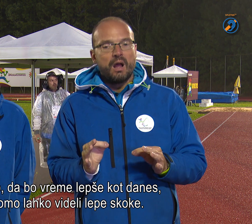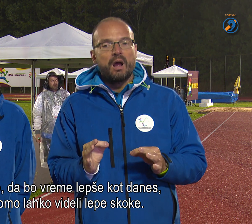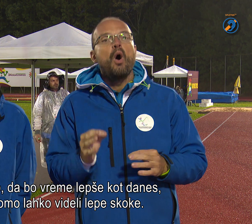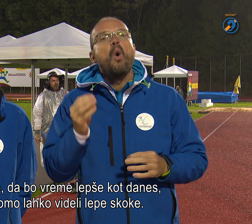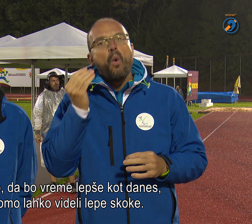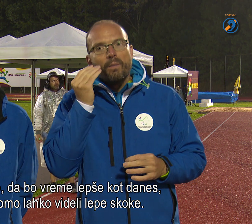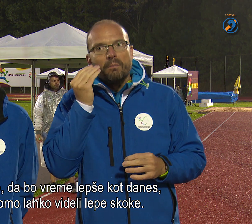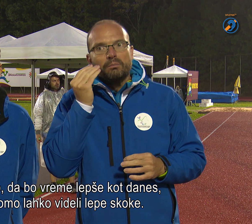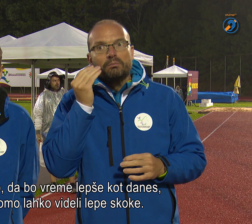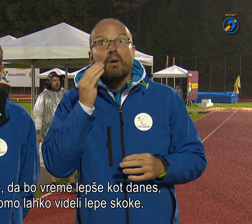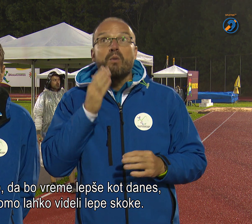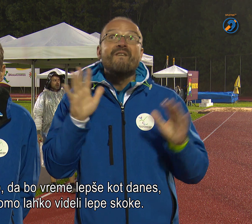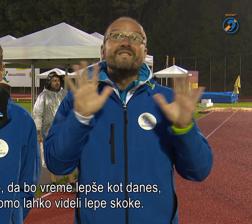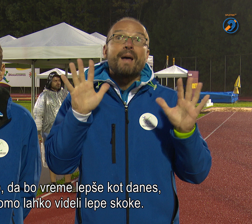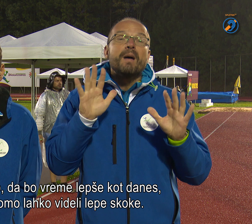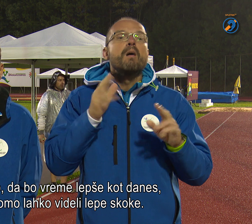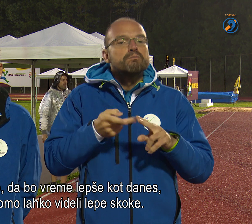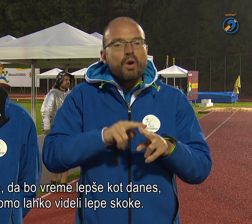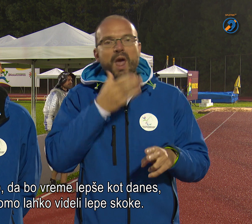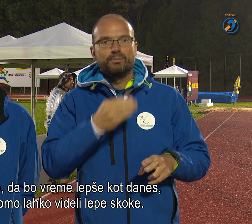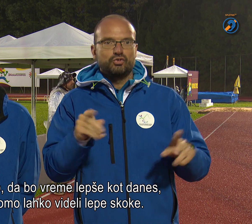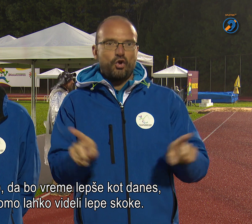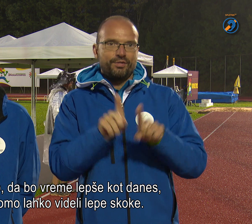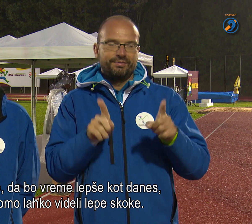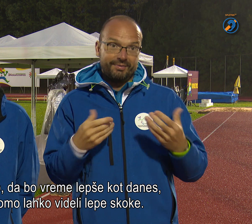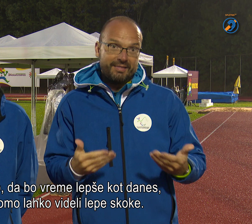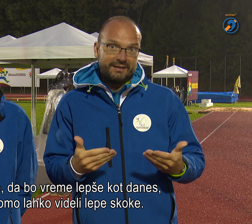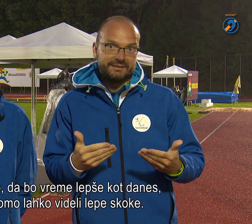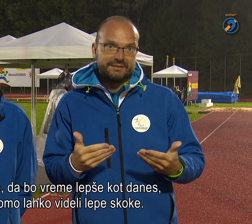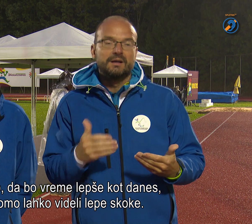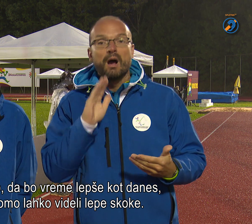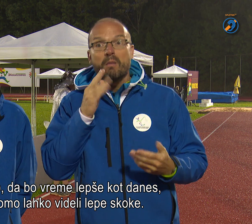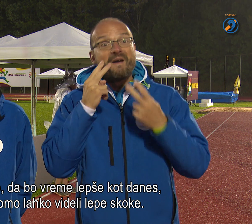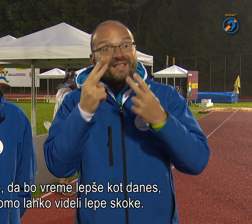Upajmo, da bo vreme lepše kot danes, da bomo lahko videli tudi lepe skoke.